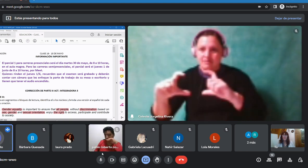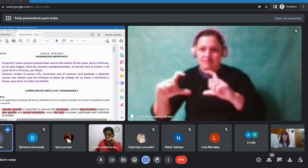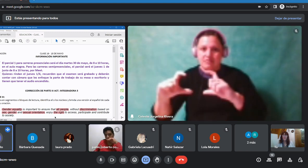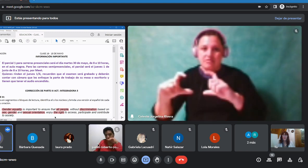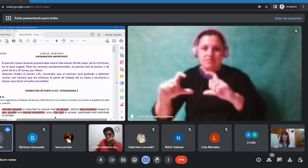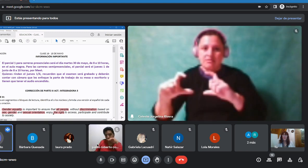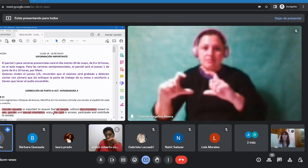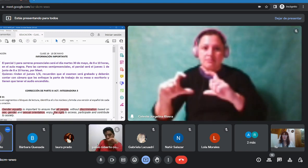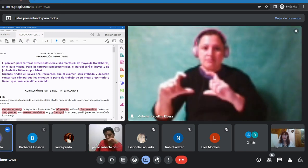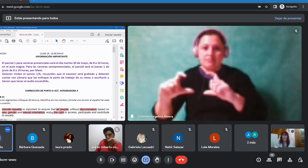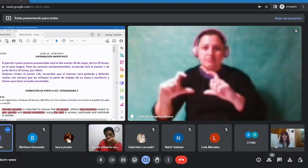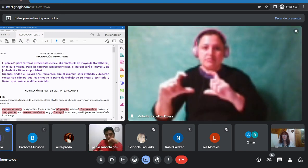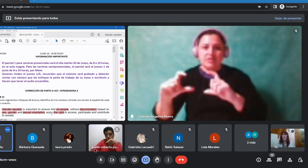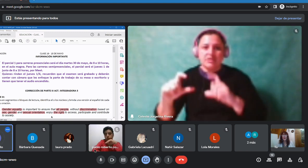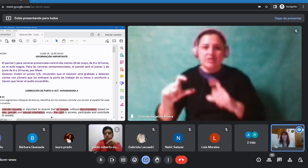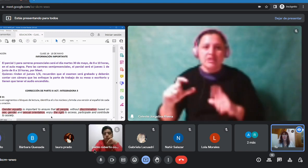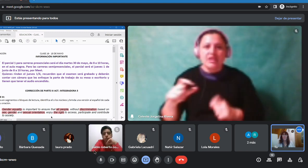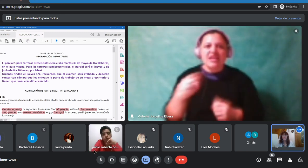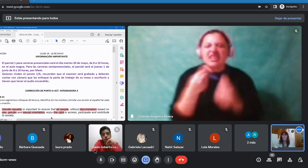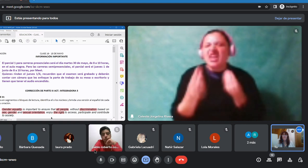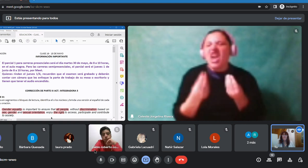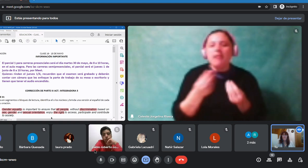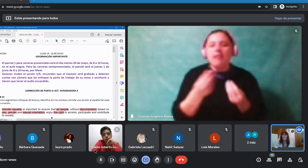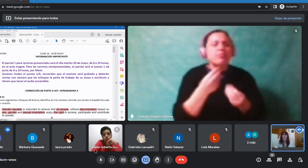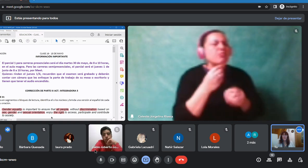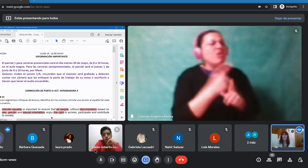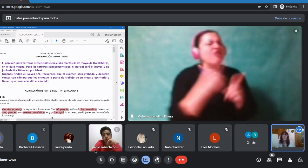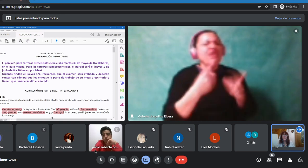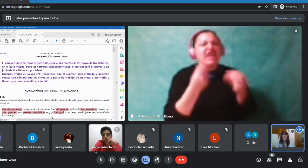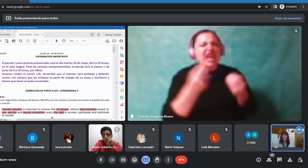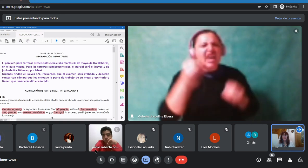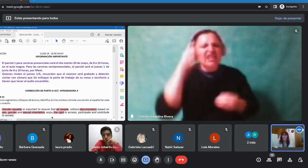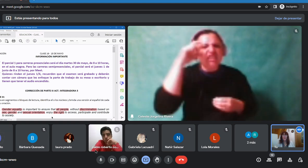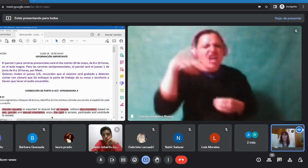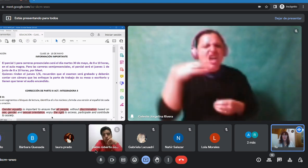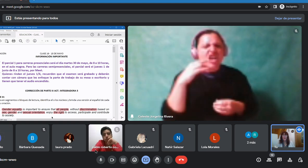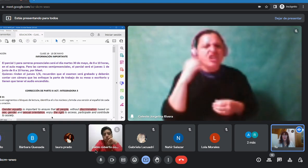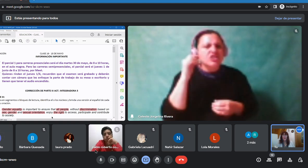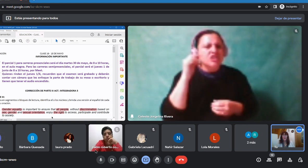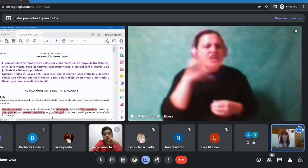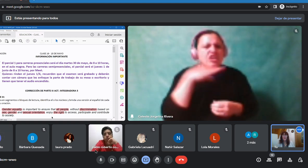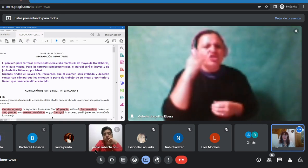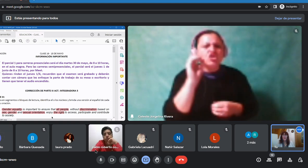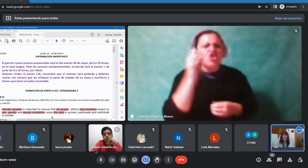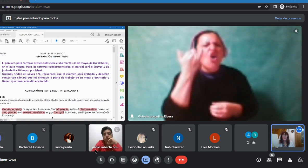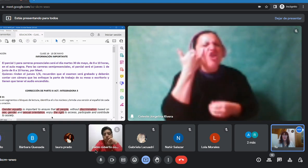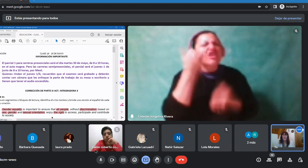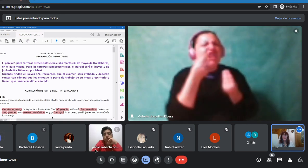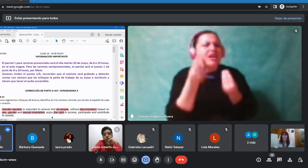que? Enjoy. Es un verbo. Sí. Enjoy es un verbo.